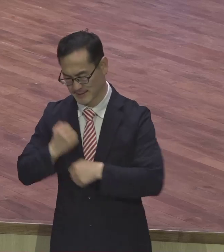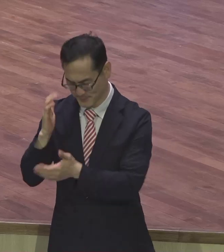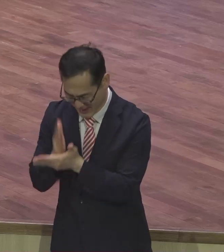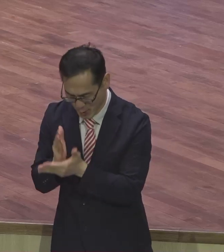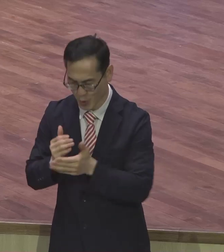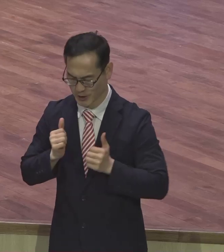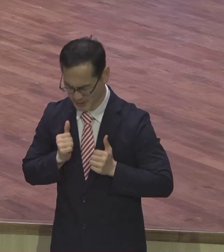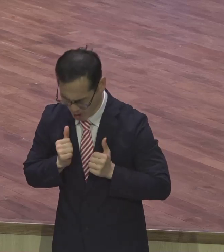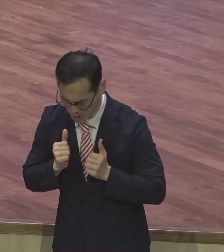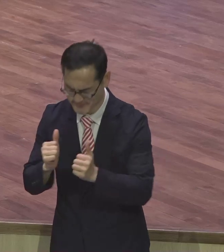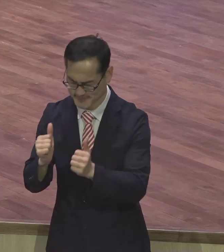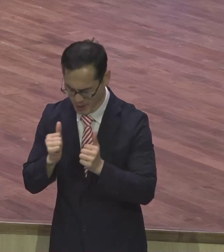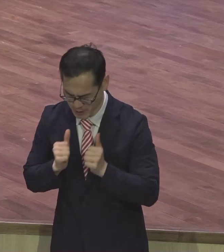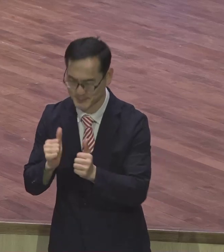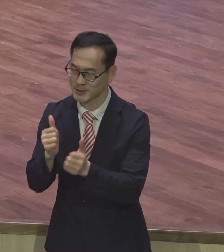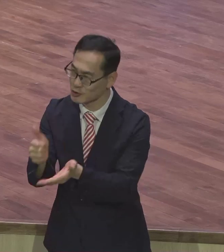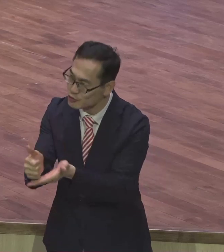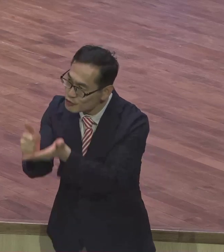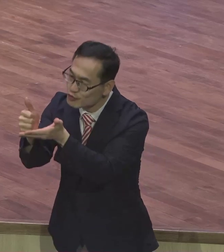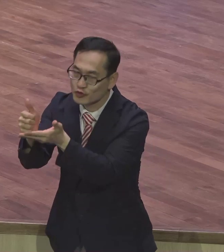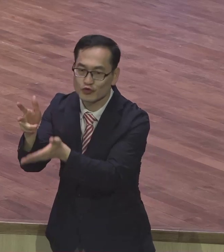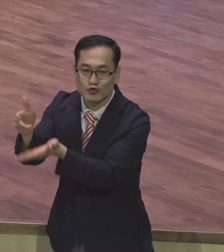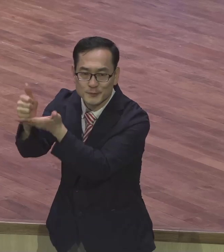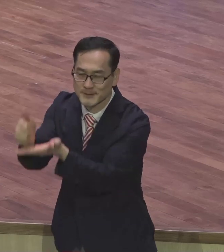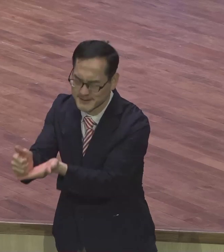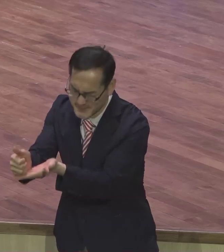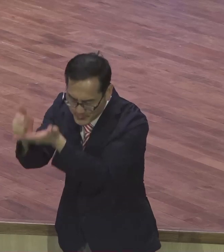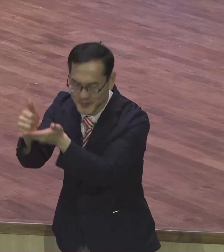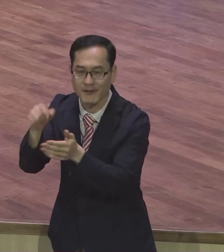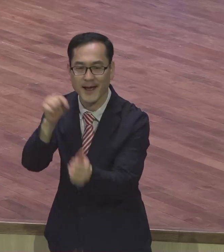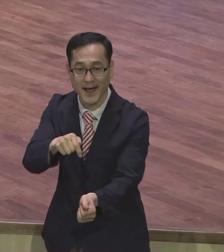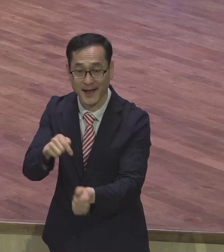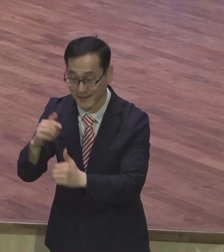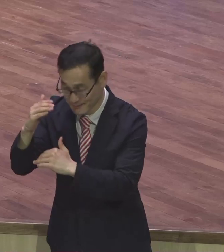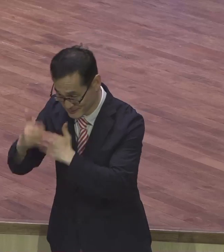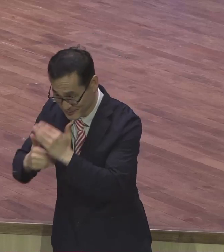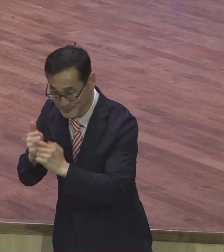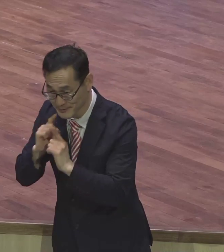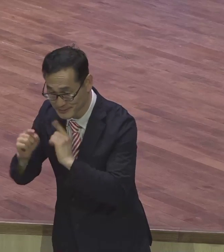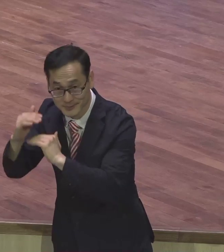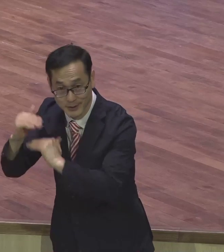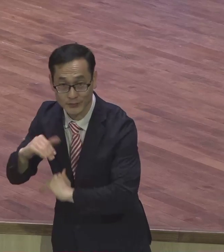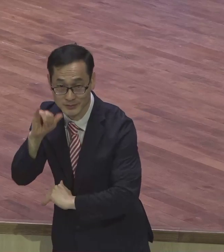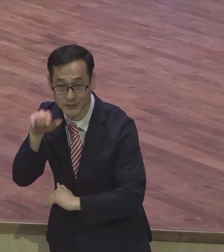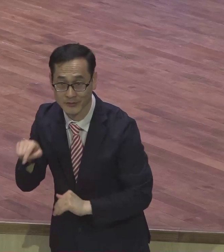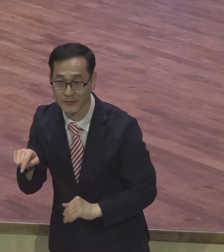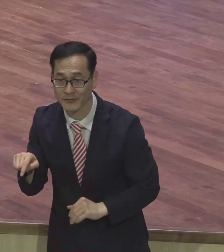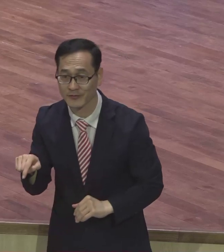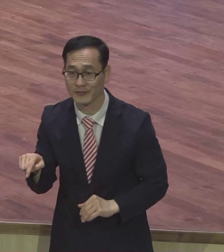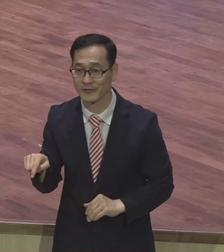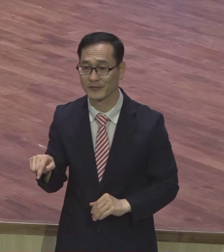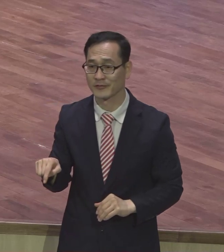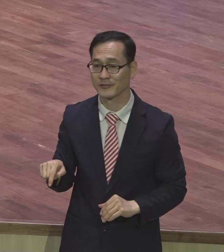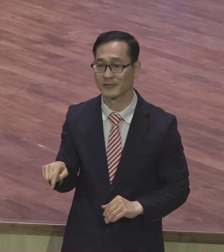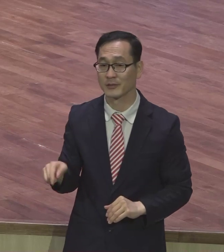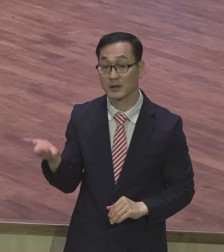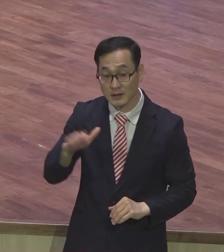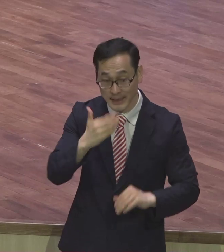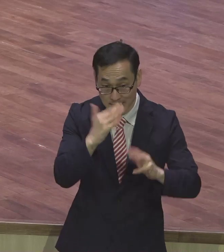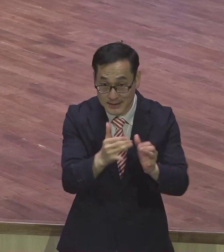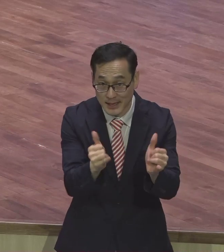열심 품고 주를 섬기라 그랬어요 열심을 주를 섬기라 그렇게 말했습니다 그런데 이스라엘